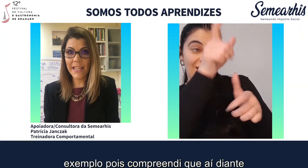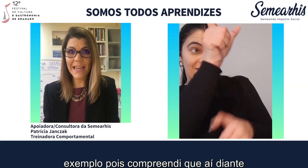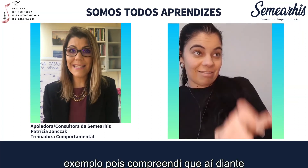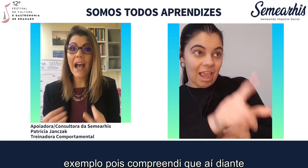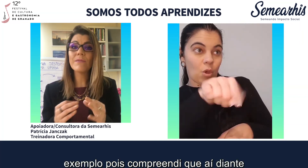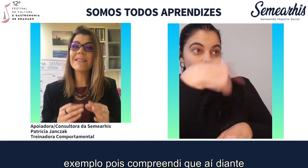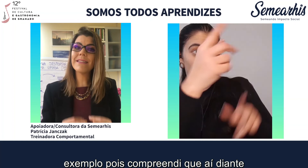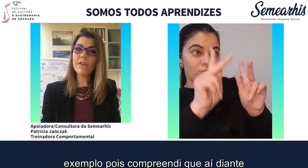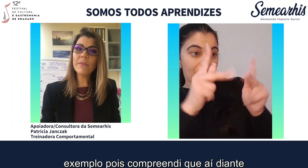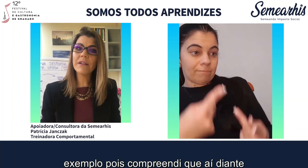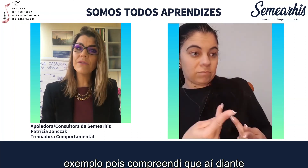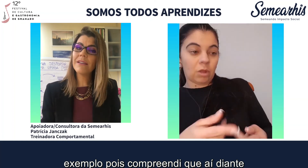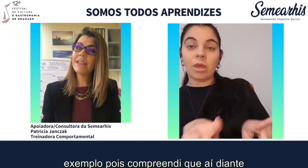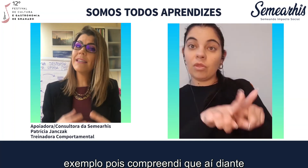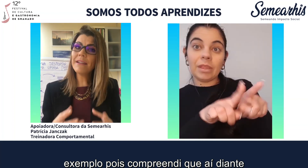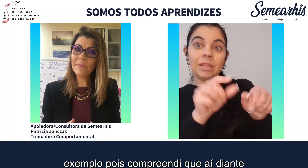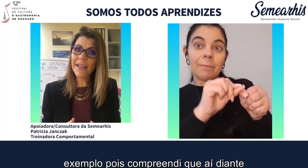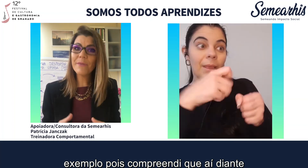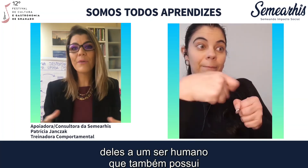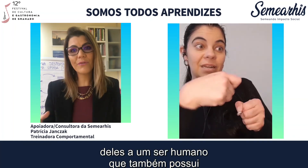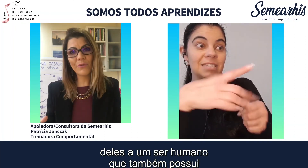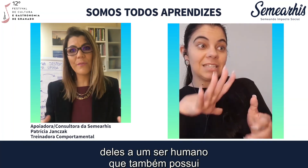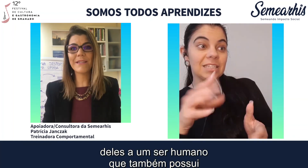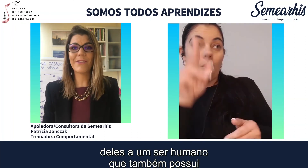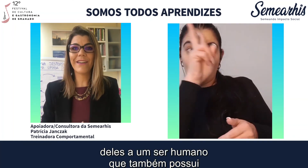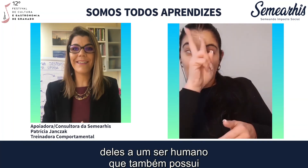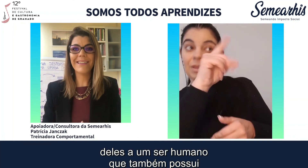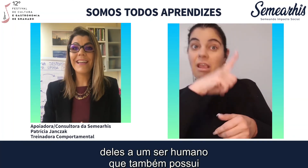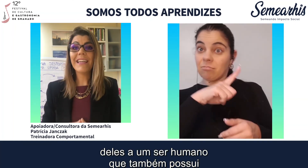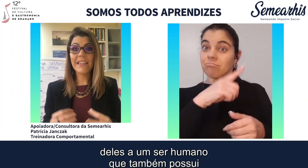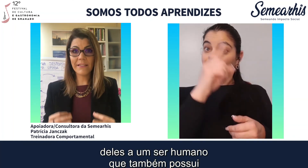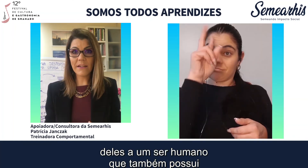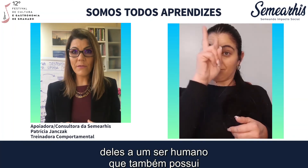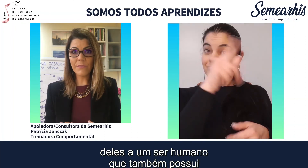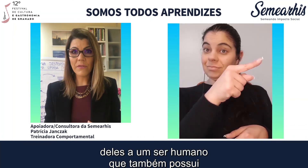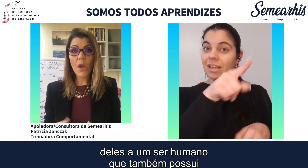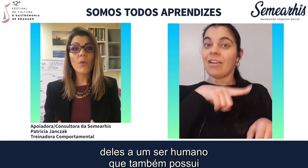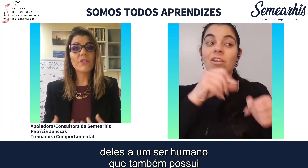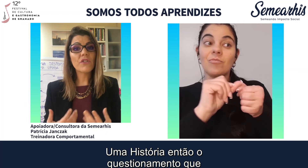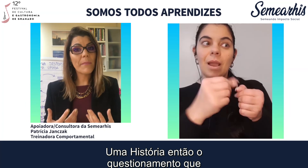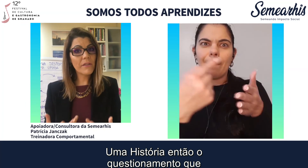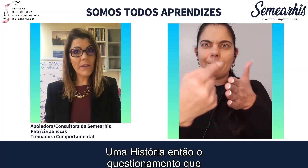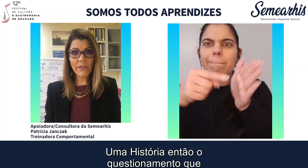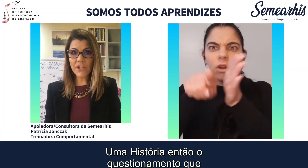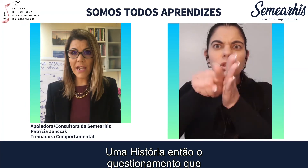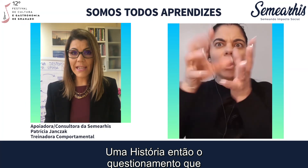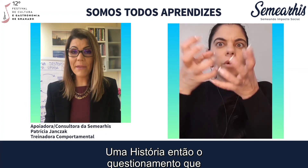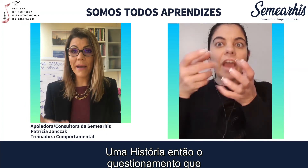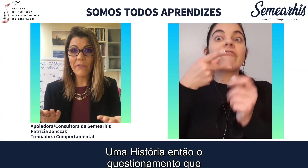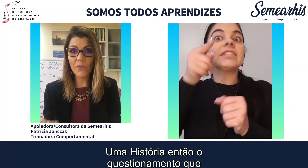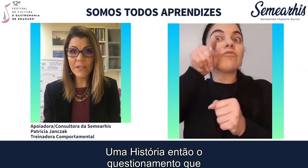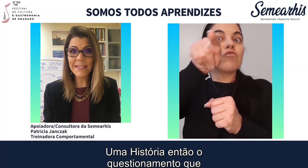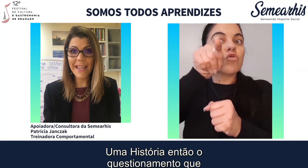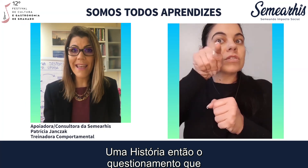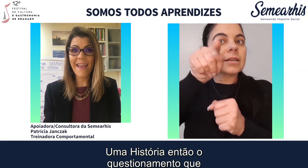diante deles, há um ser humano que também possui uma história. Então, o questionamento que eu quero deixar aqui